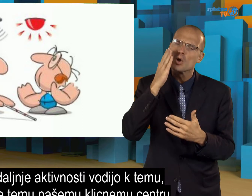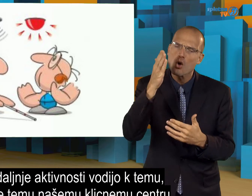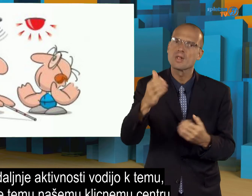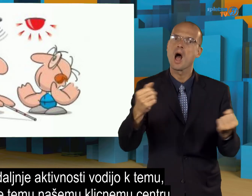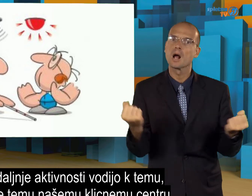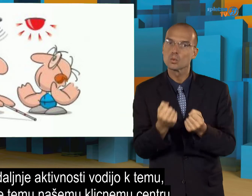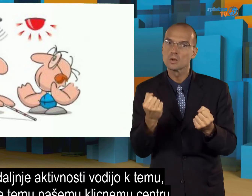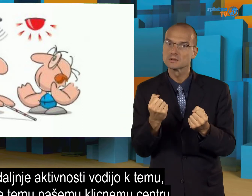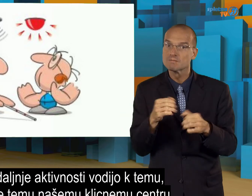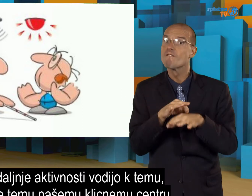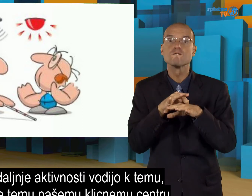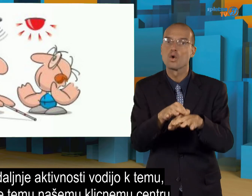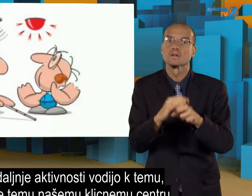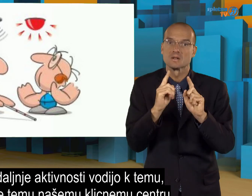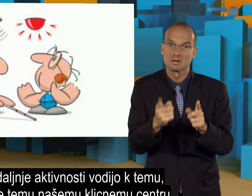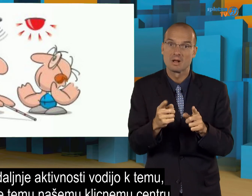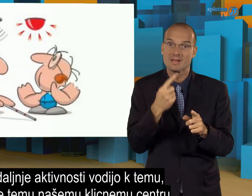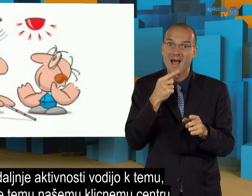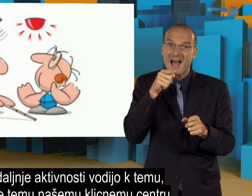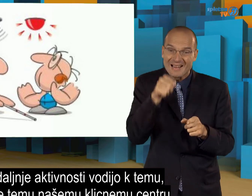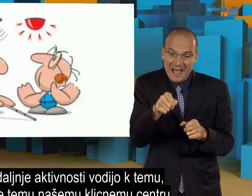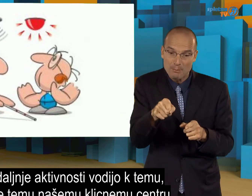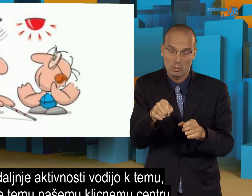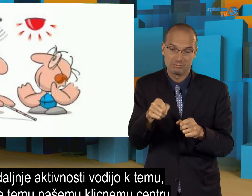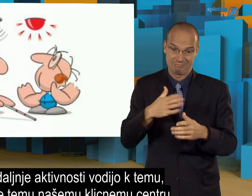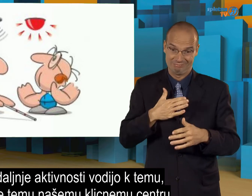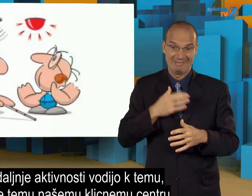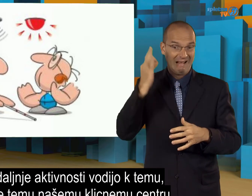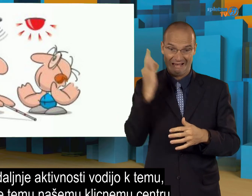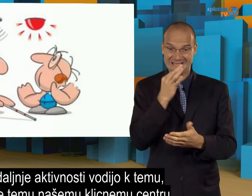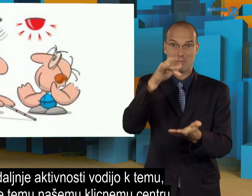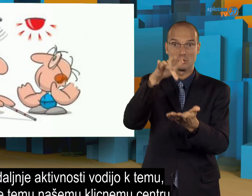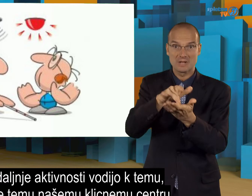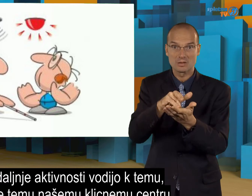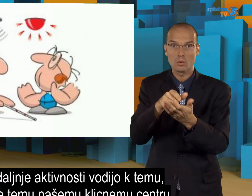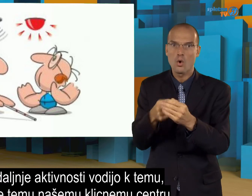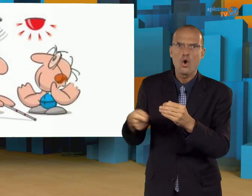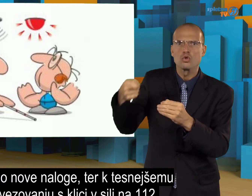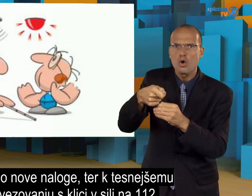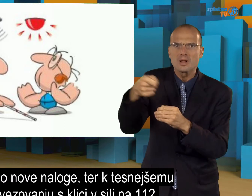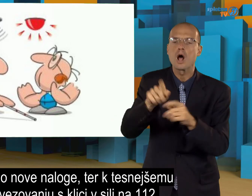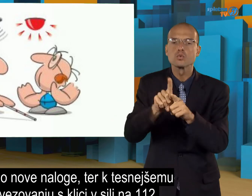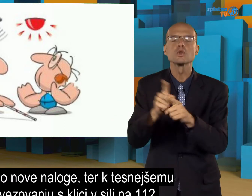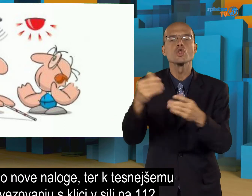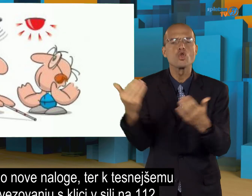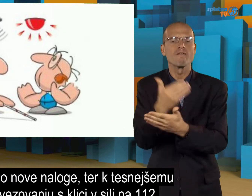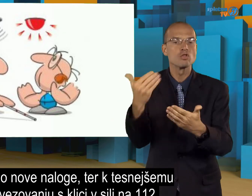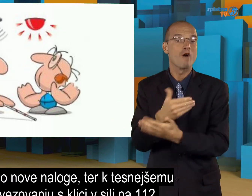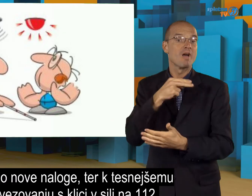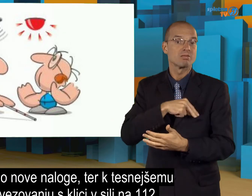Nadaljne aktivnosti vodijo k temu, da se temu našemu klicnemu centru dodajo nove naloge, ter k tesnejšemu povezovanju s klici v sili